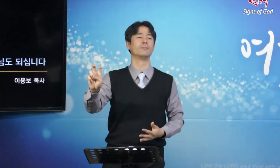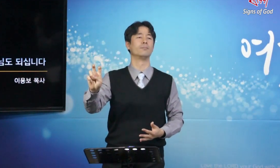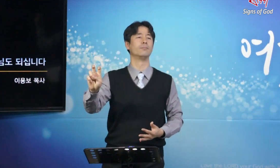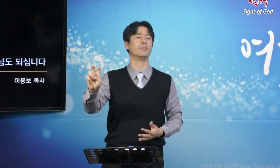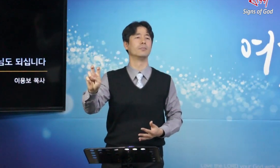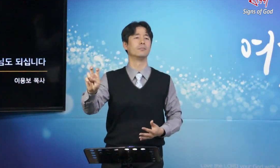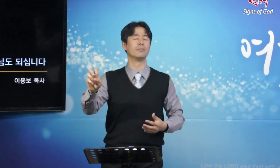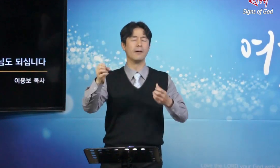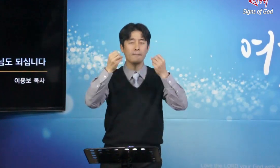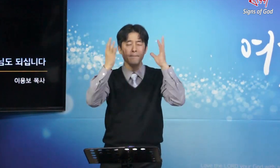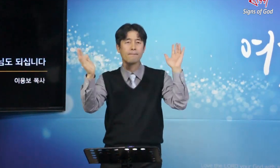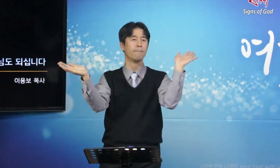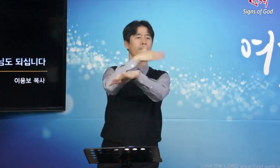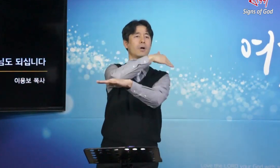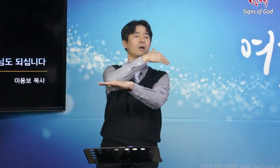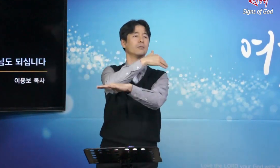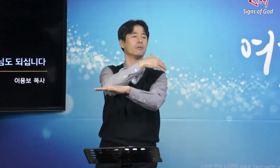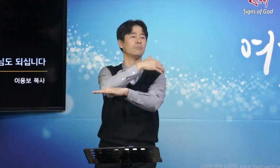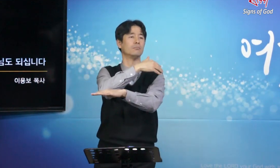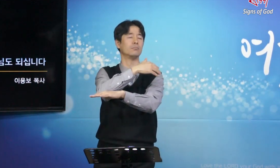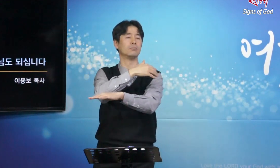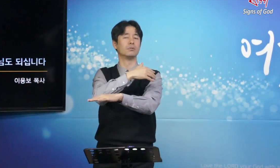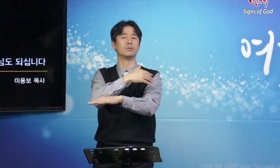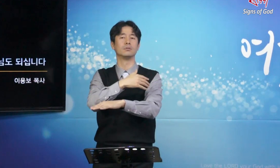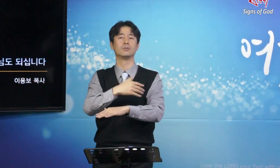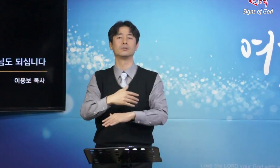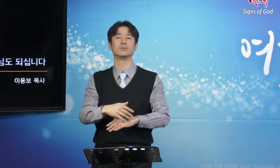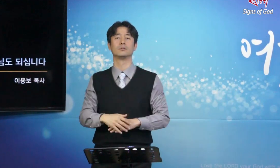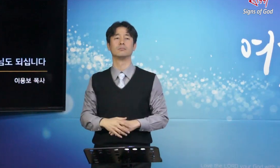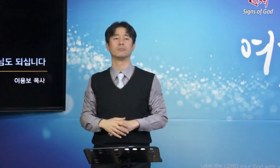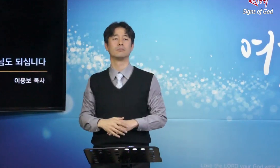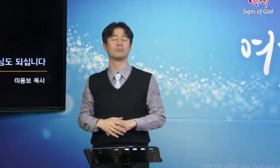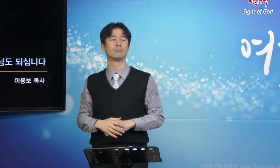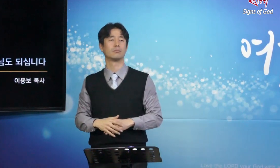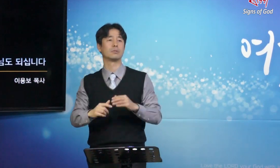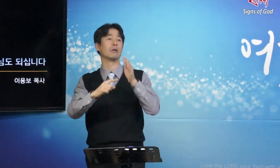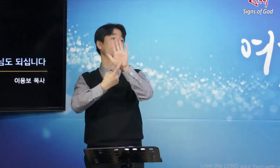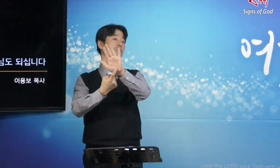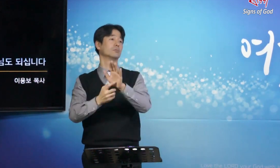새로운 패러다임, 새로운 변혁의 시대가 온 것이죠.